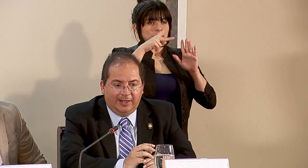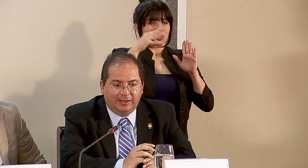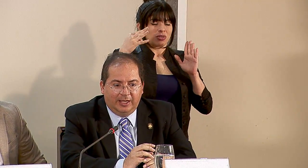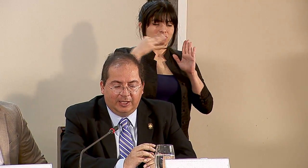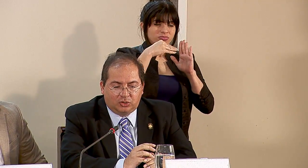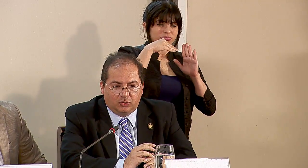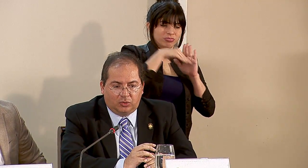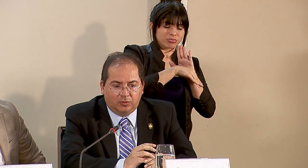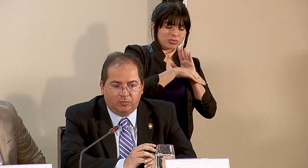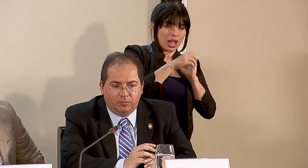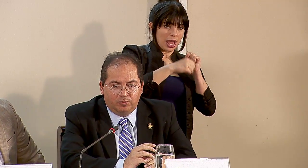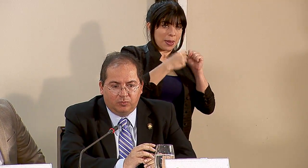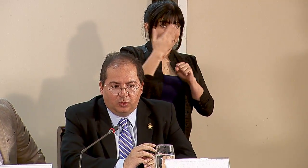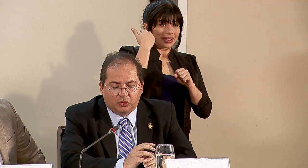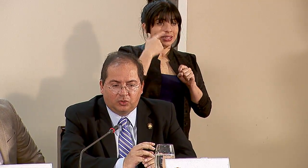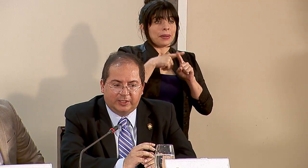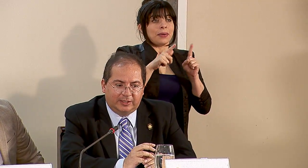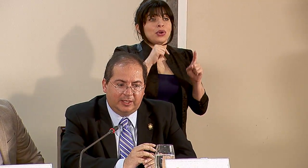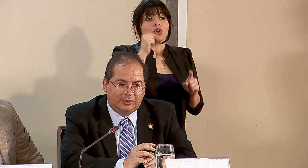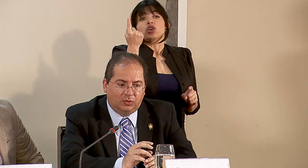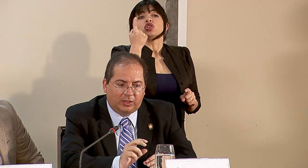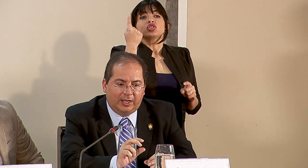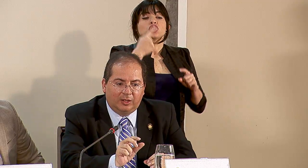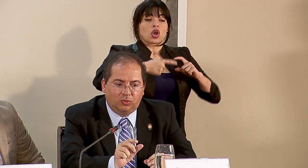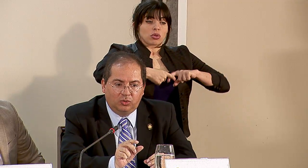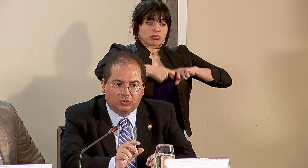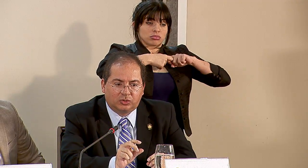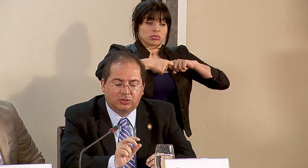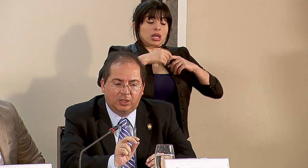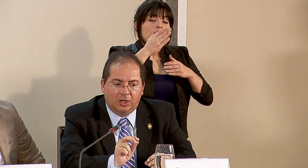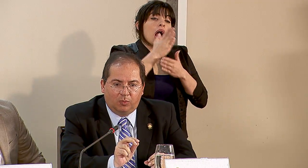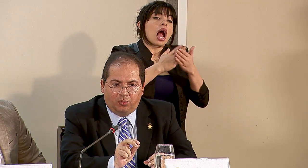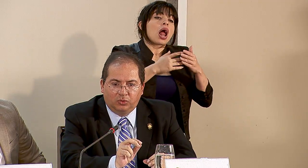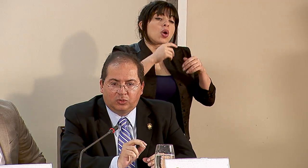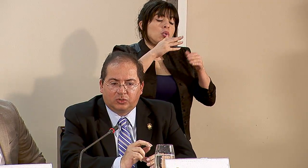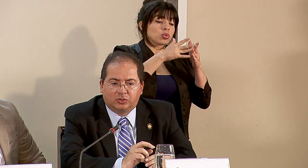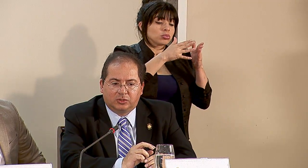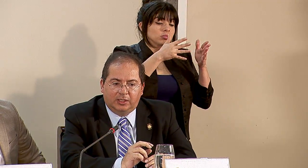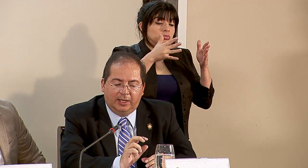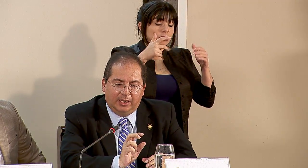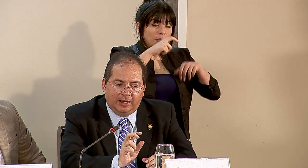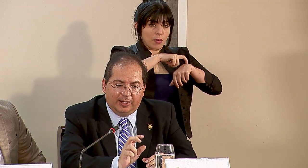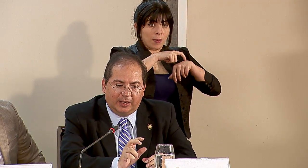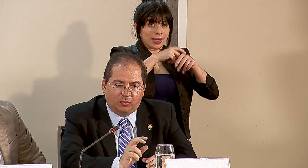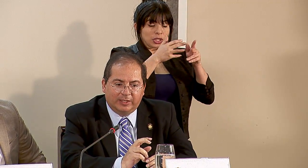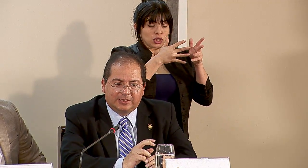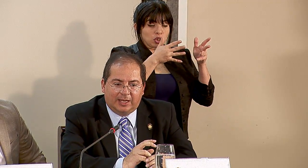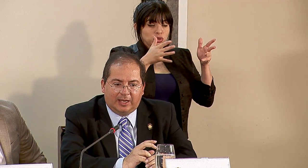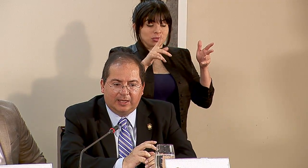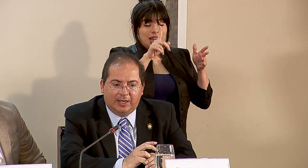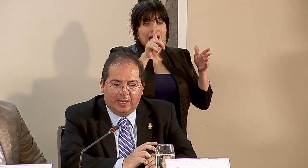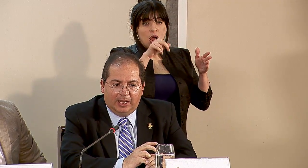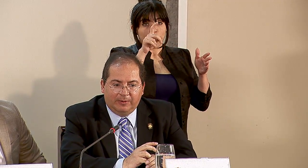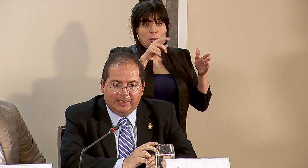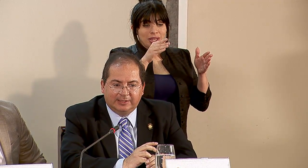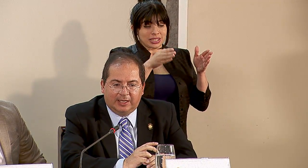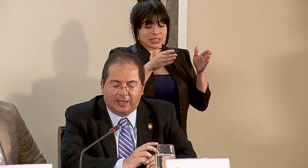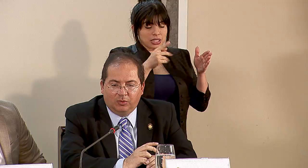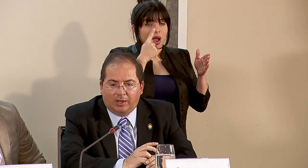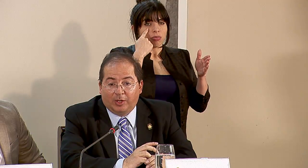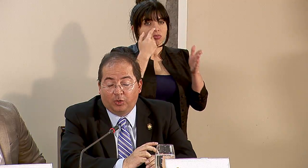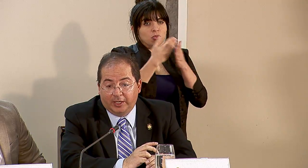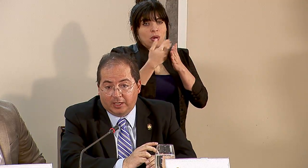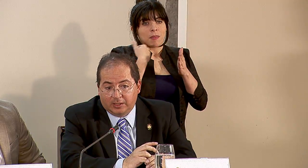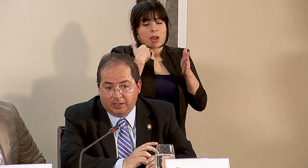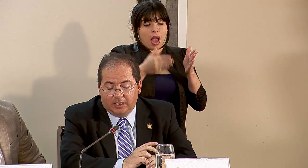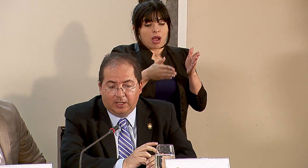De hecho, no solo se detiene, sino que en algunos puntos la encuesta evidencia